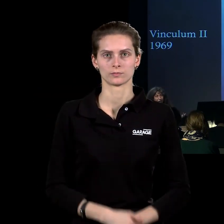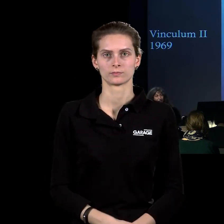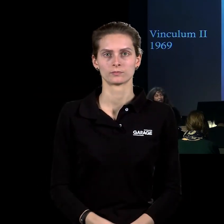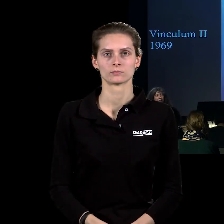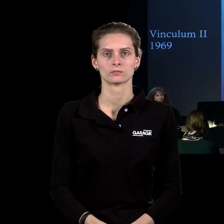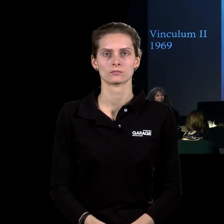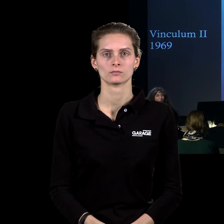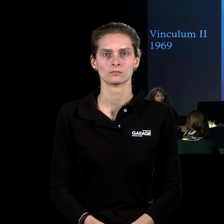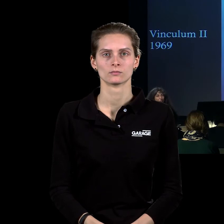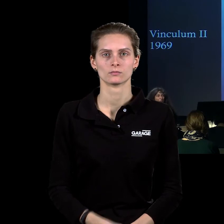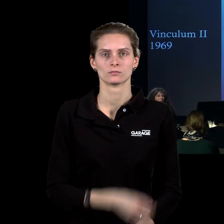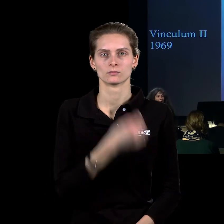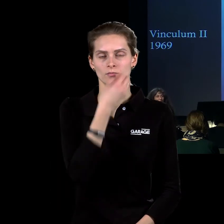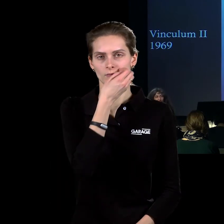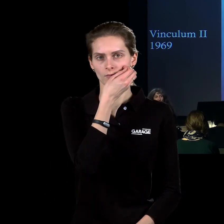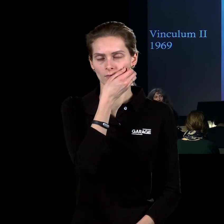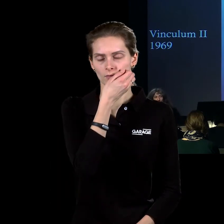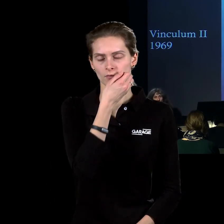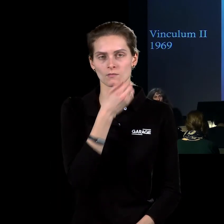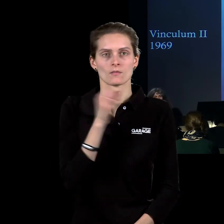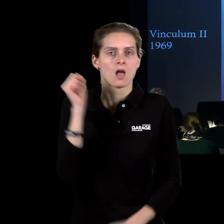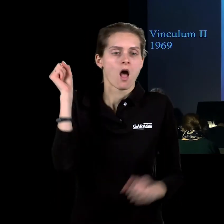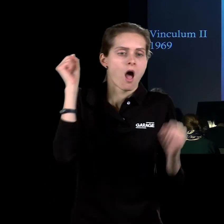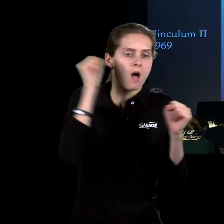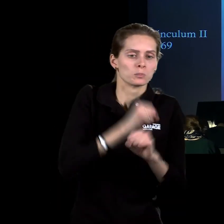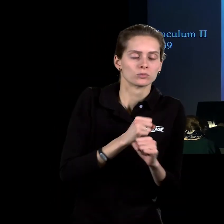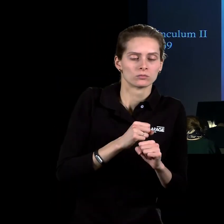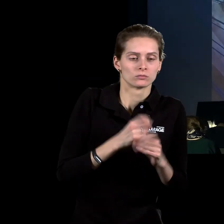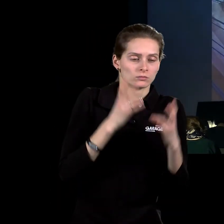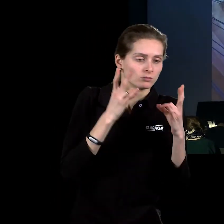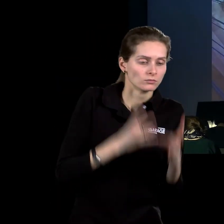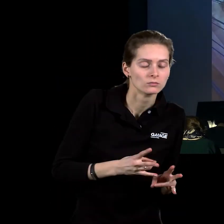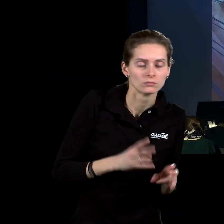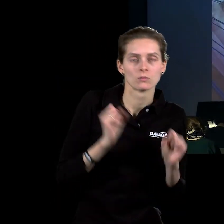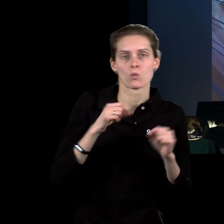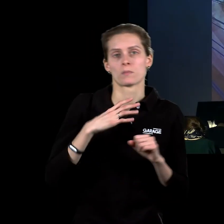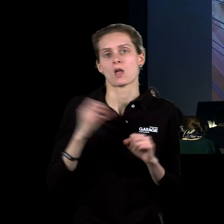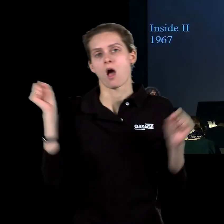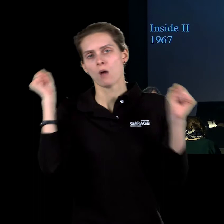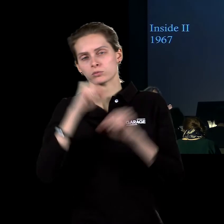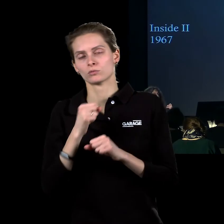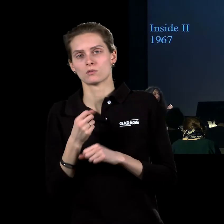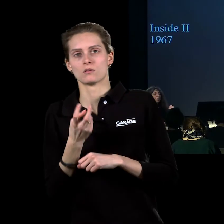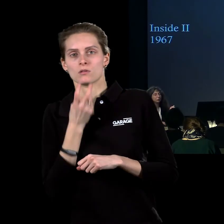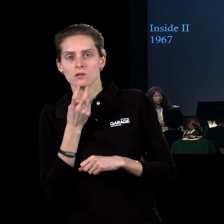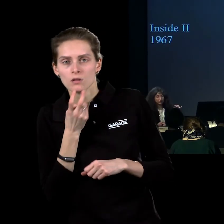работала Гессе, абсурдности, которая может быть трагической, абсурдности, которая может быть комической, и абсурдности, которая прежде